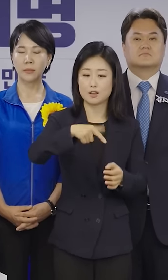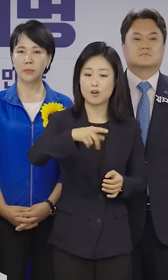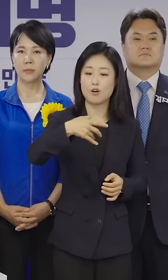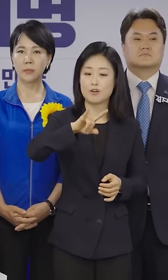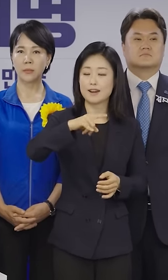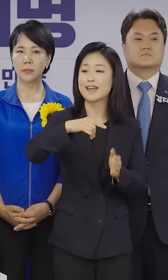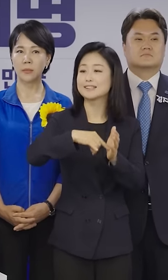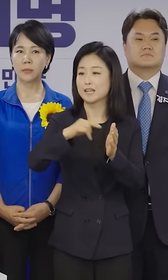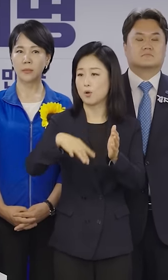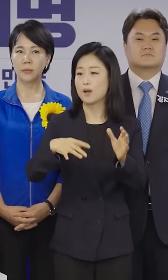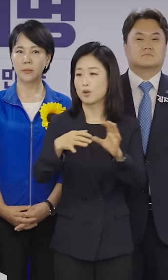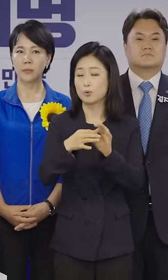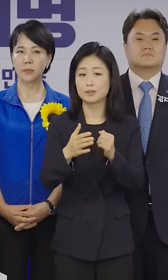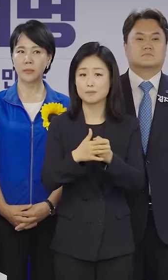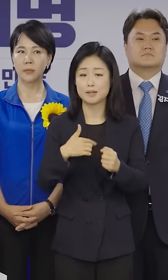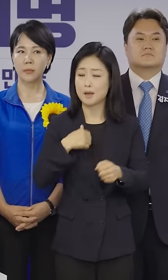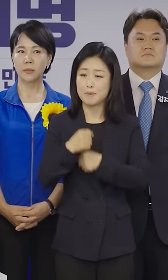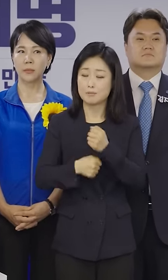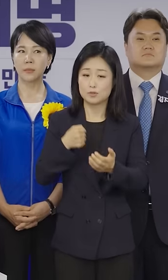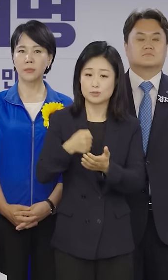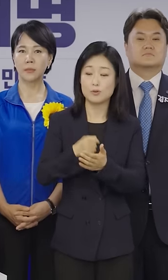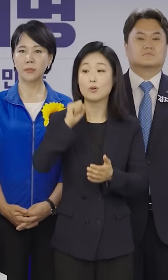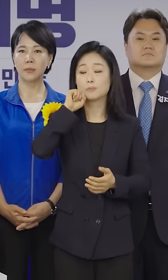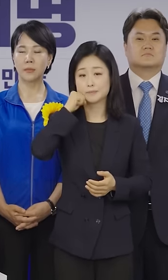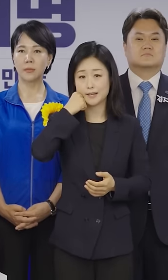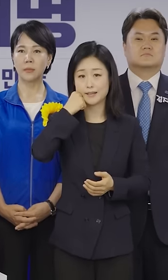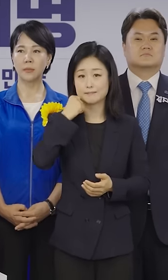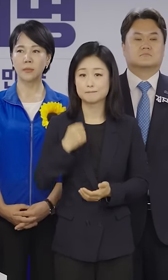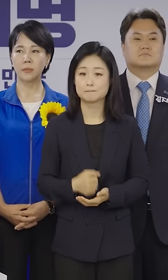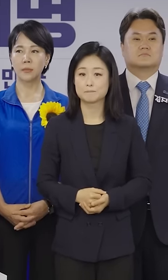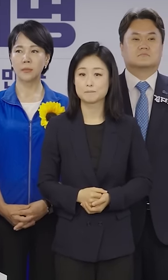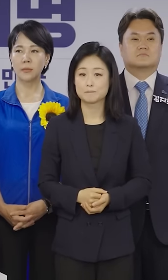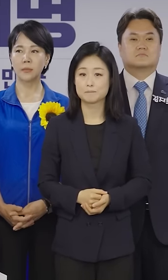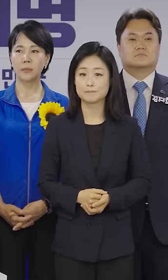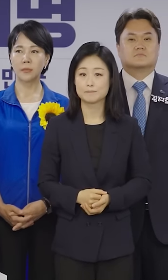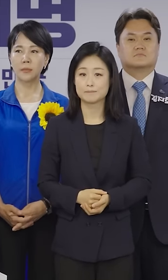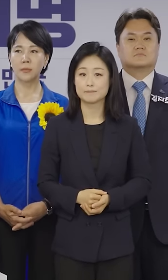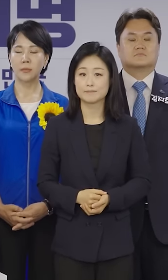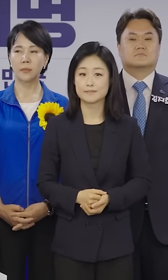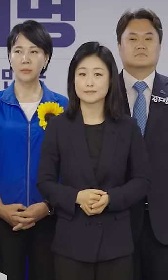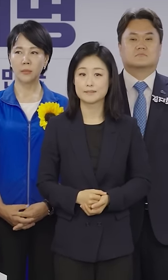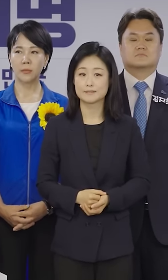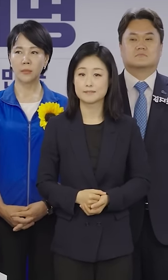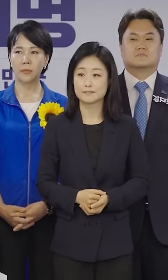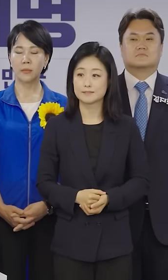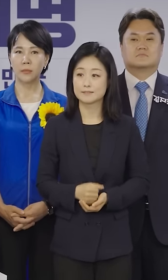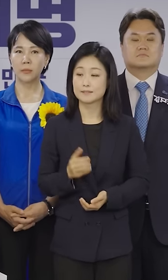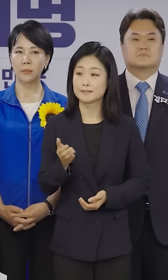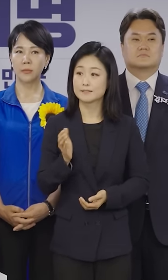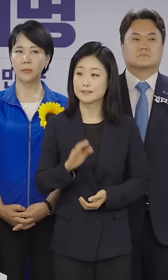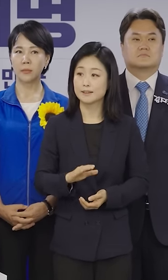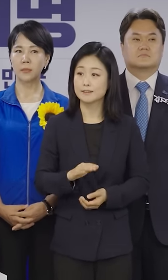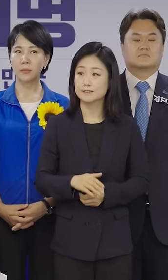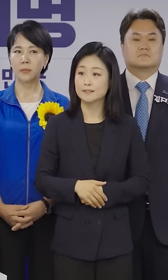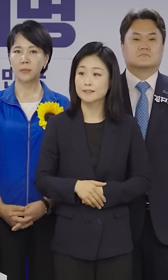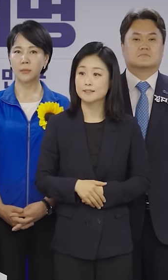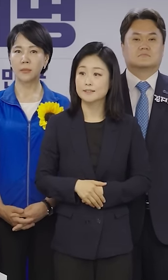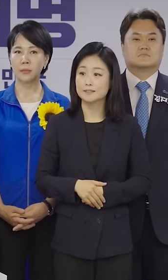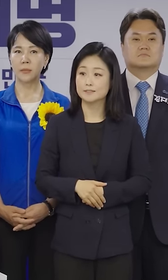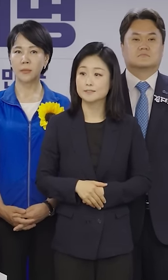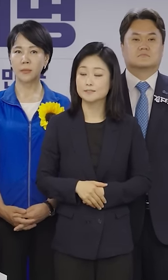때문에 이걸 함부로 결정하기는 좀 쉽지는 않겠다는 생각을 하면서도 또 한편으로는